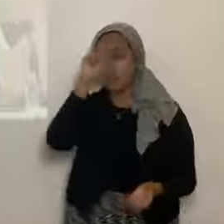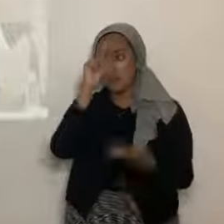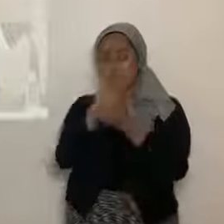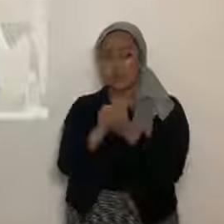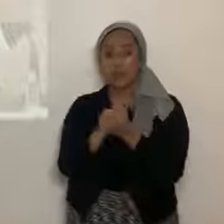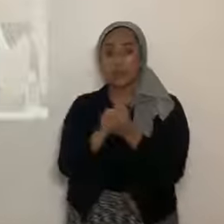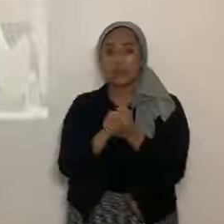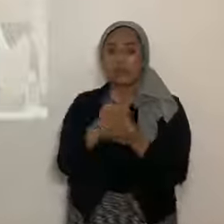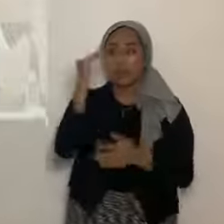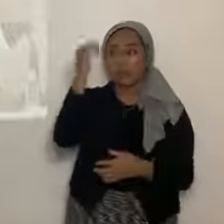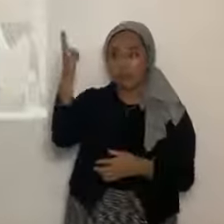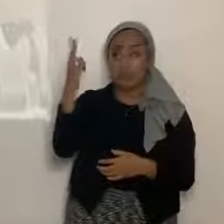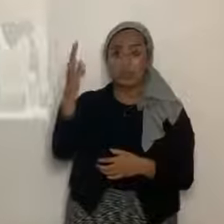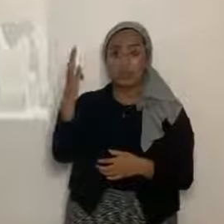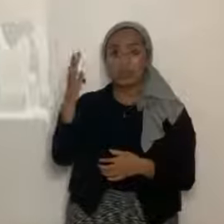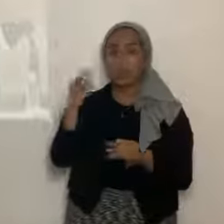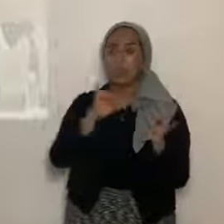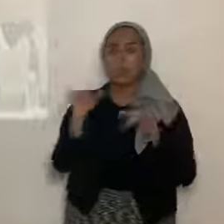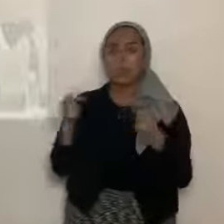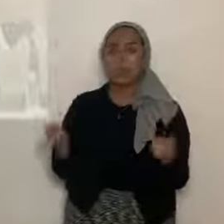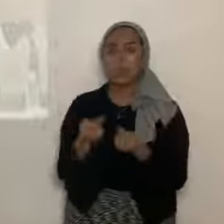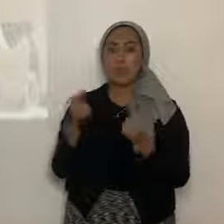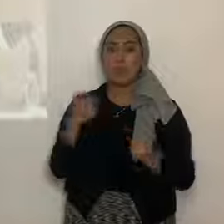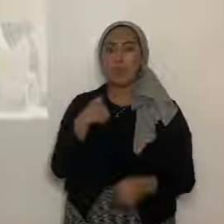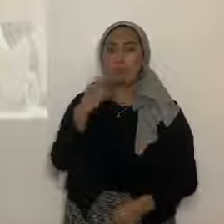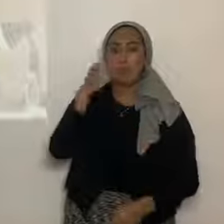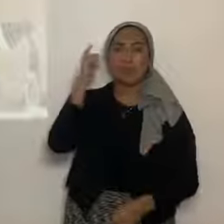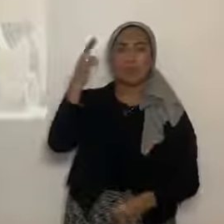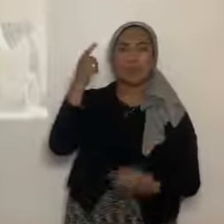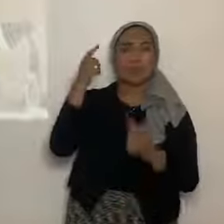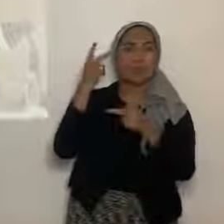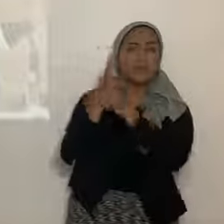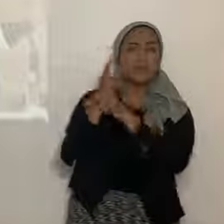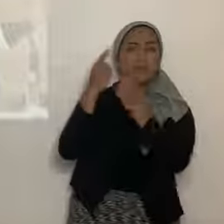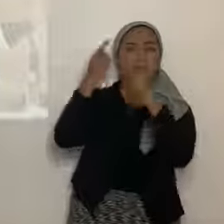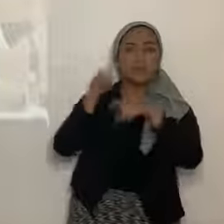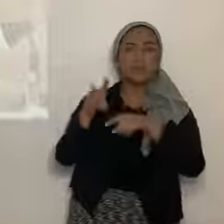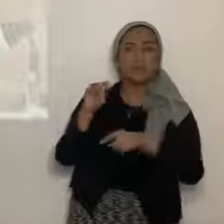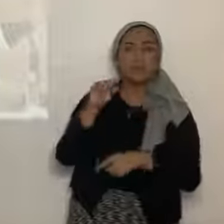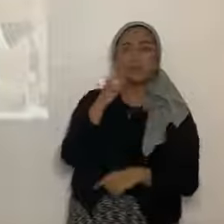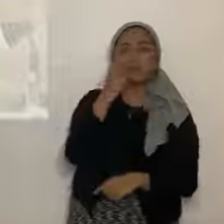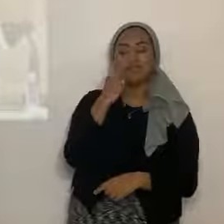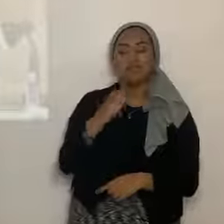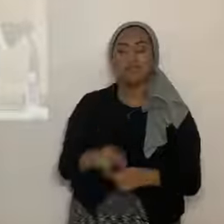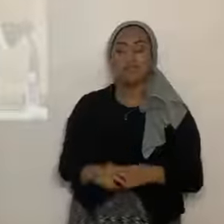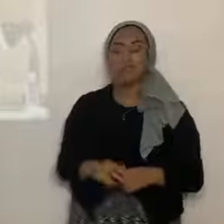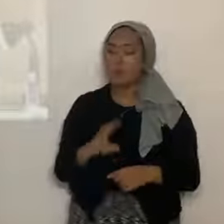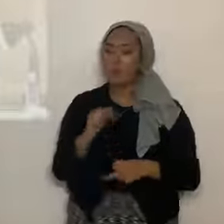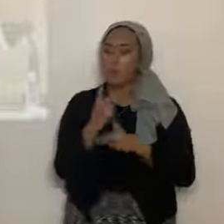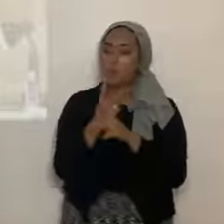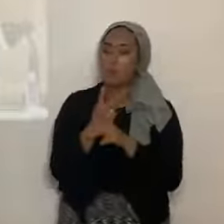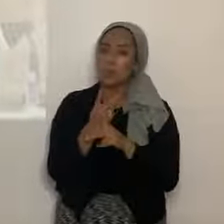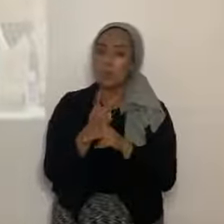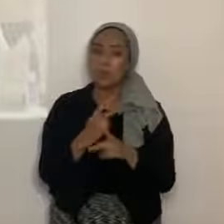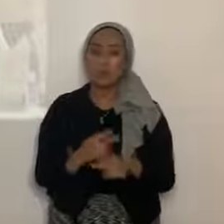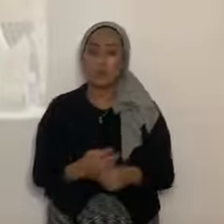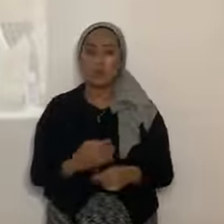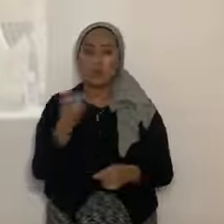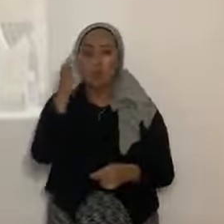no creerle a Yahweh sus promesas es pecado. Si él dice no temáis, yo te perseveraré, yo te guardaré,